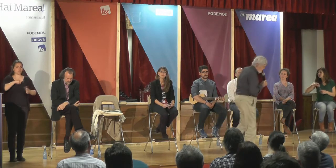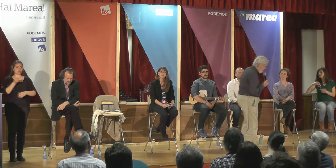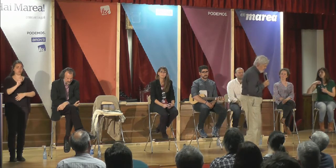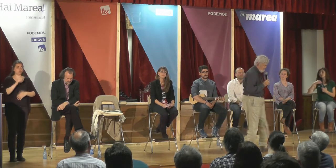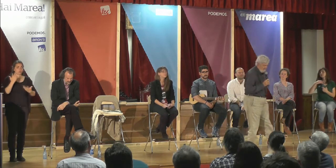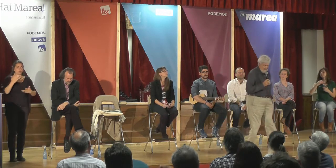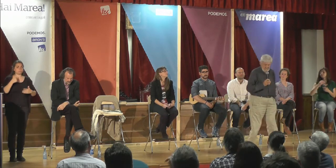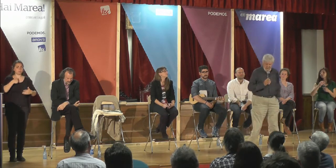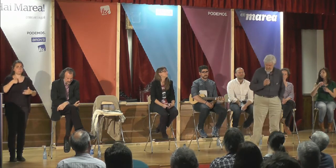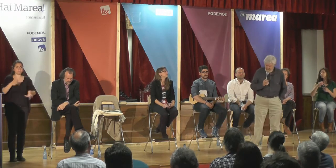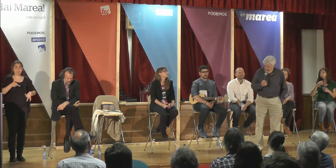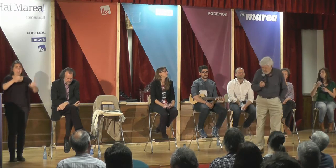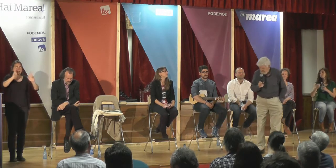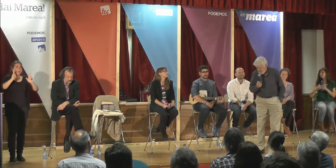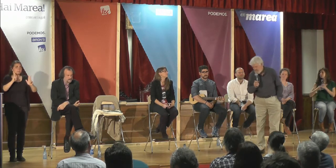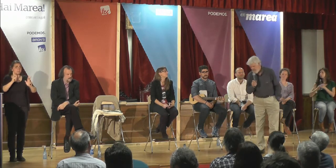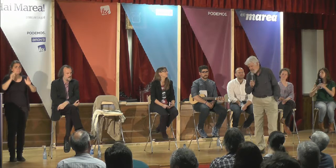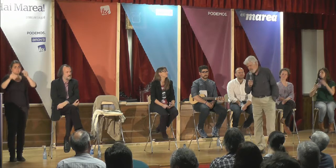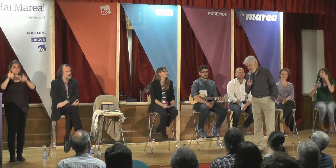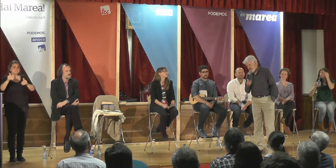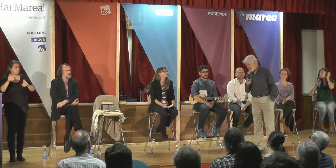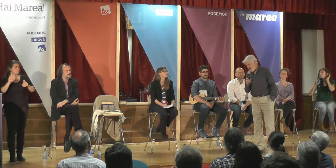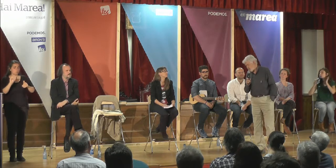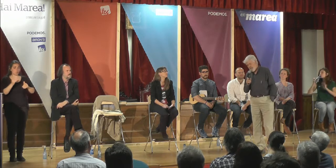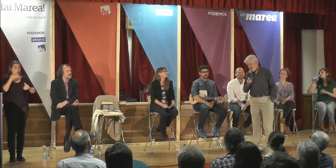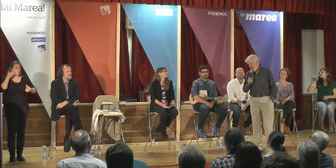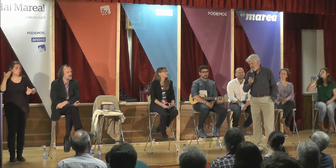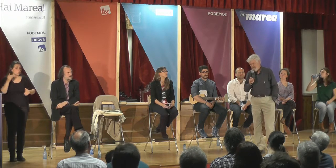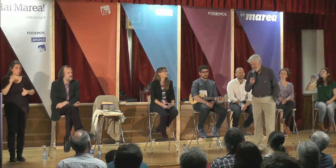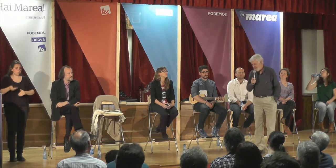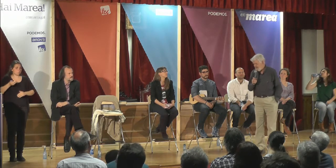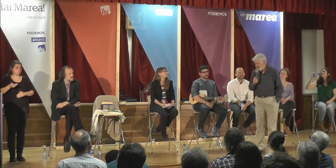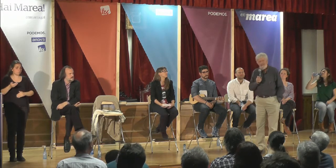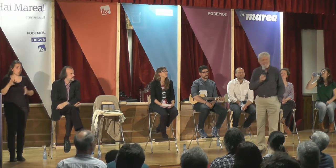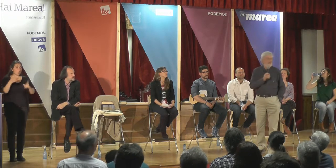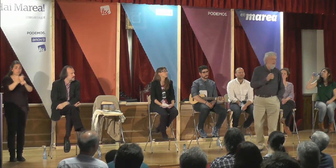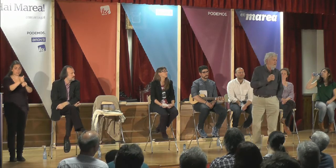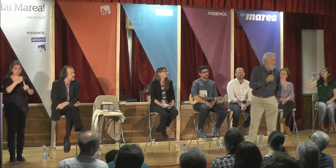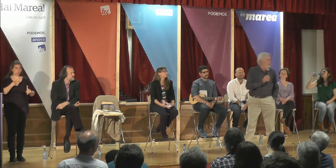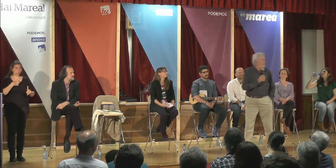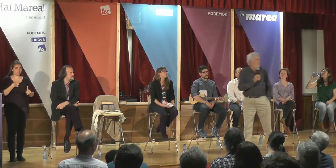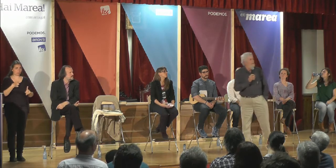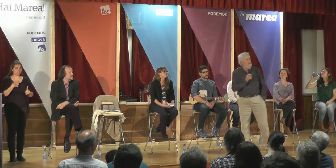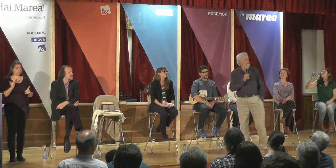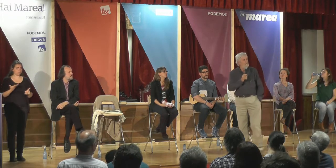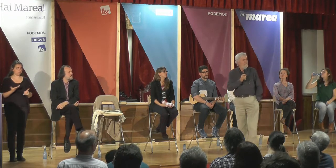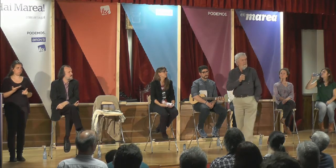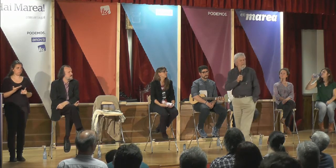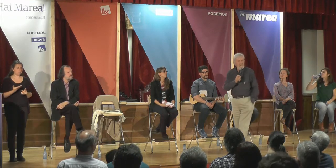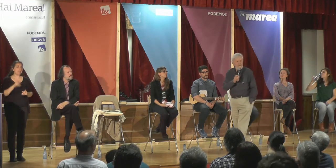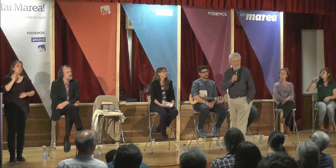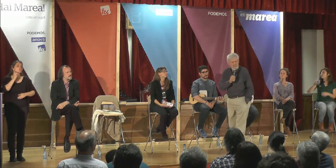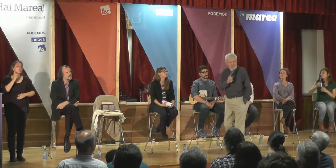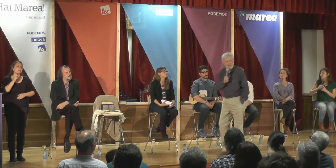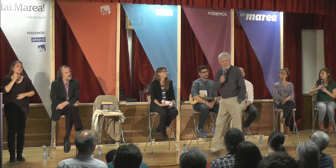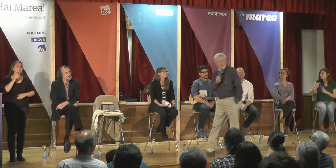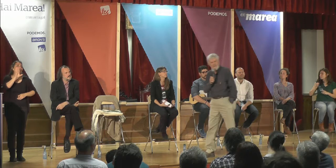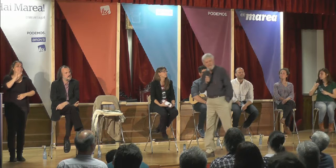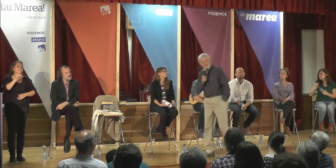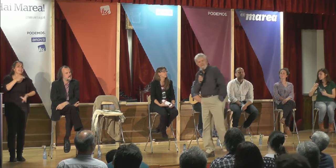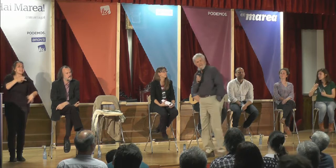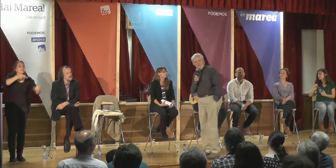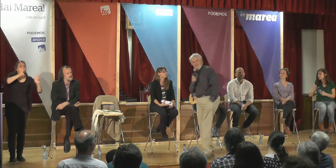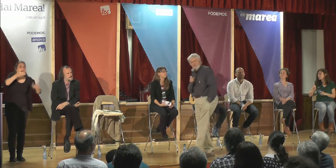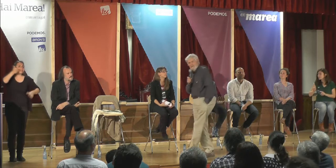conquistamos e que chaman liberdades democráticas non se pode pensar que xa está, que a temos por